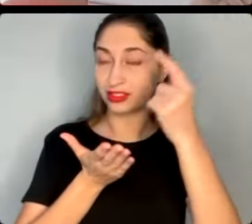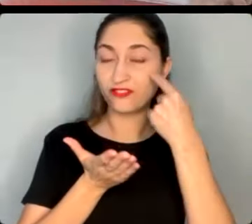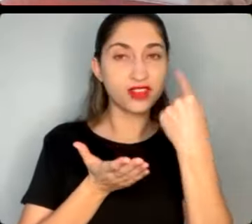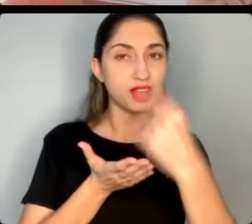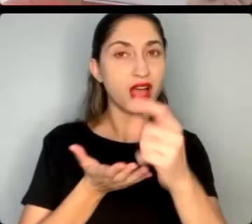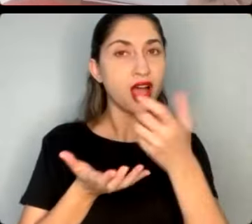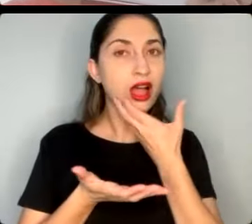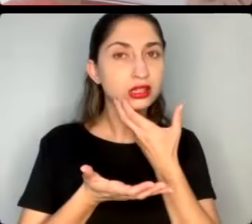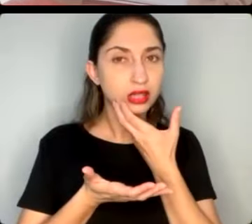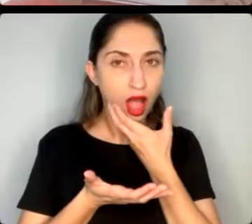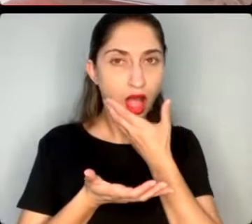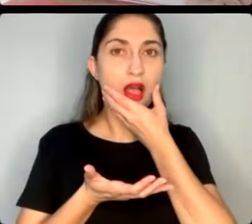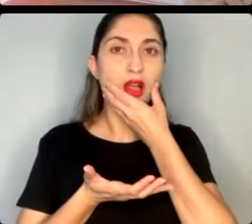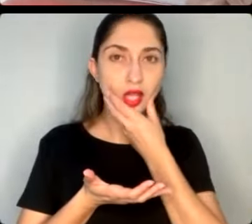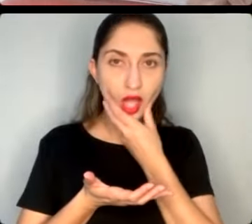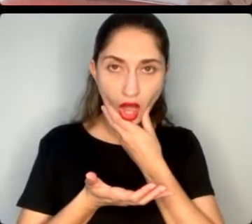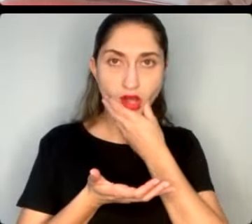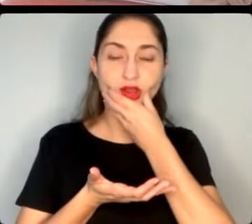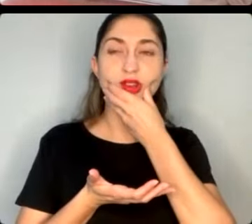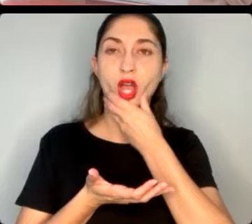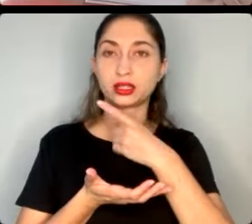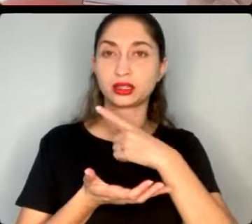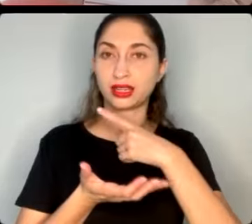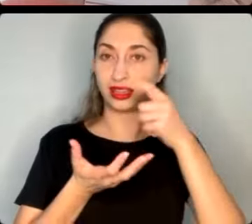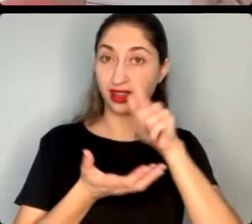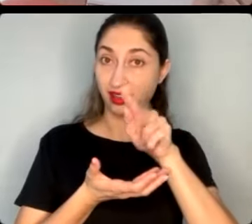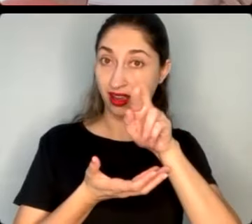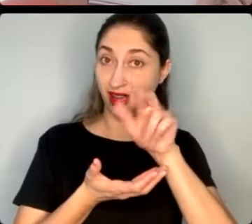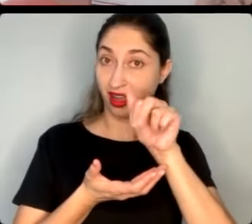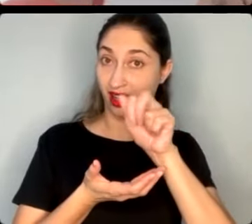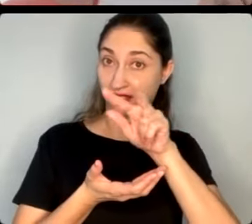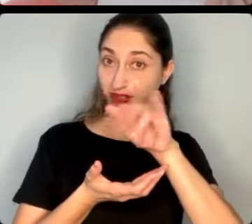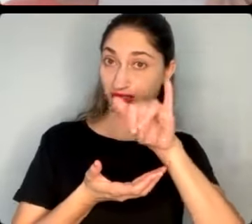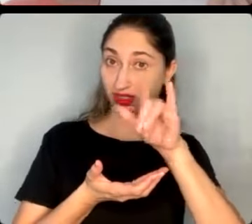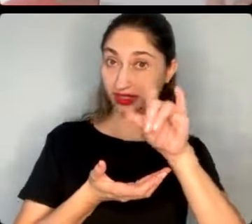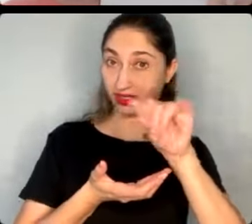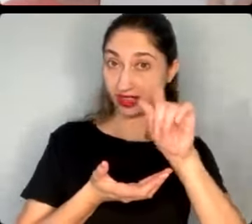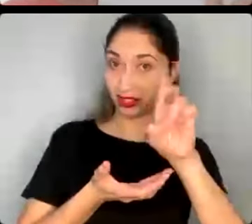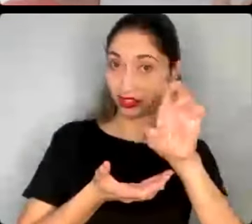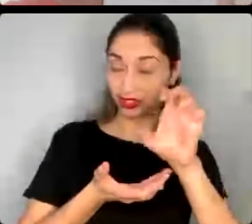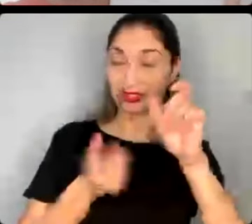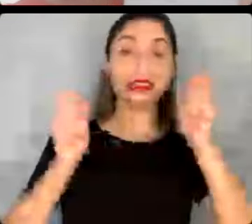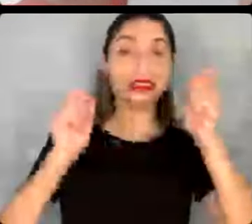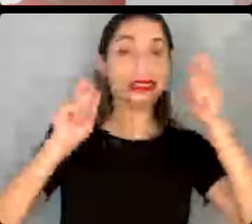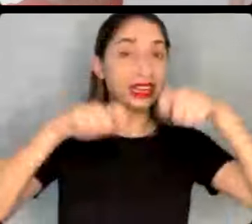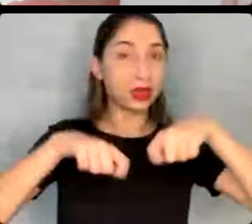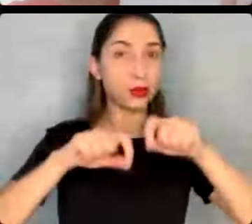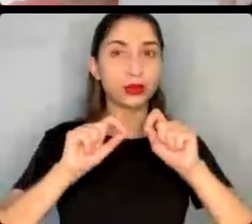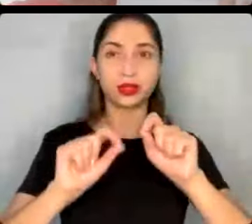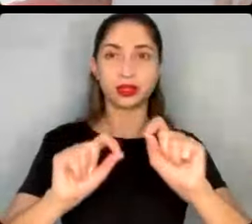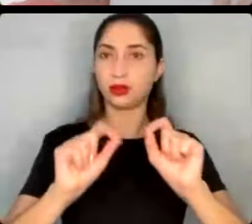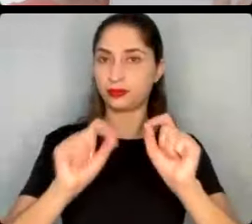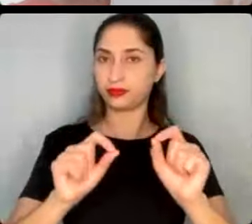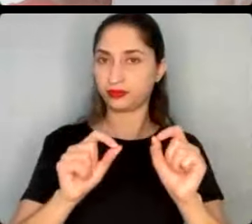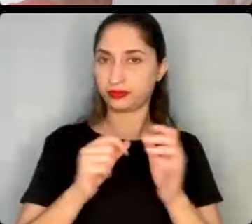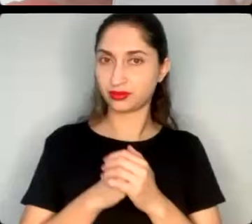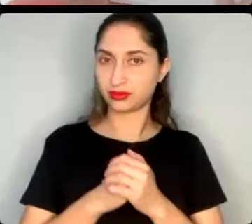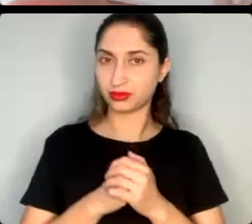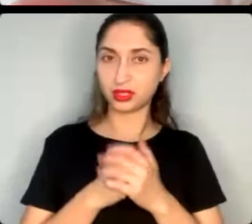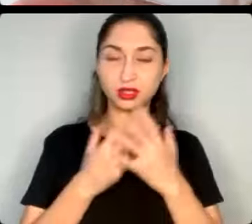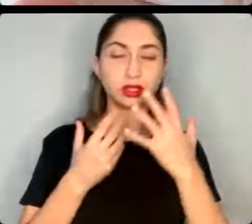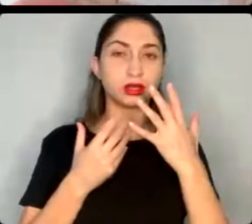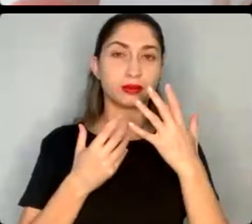né? Deixando que o queixo ele possa tirar o excesso da região